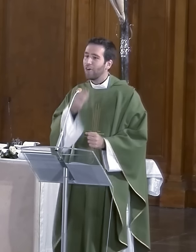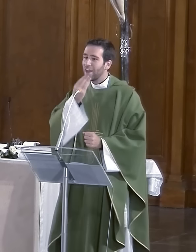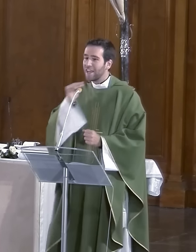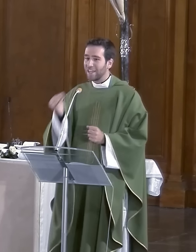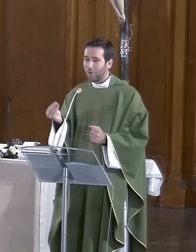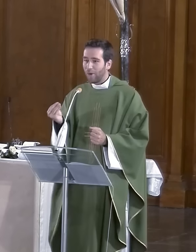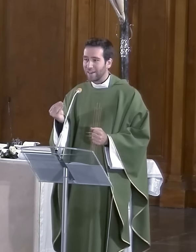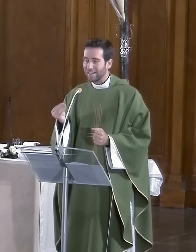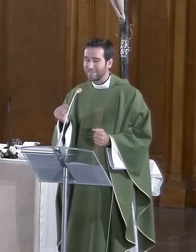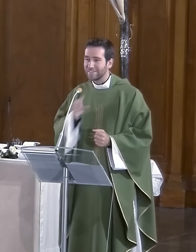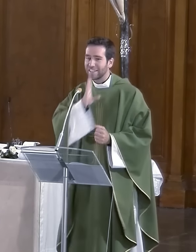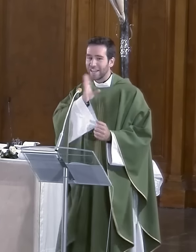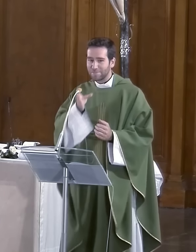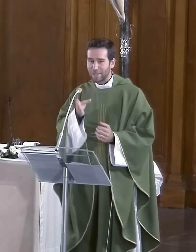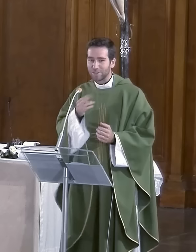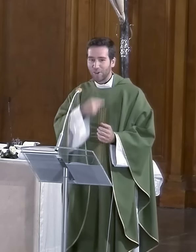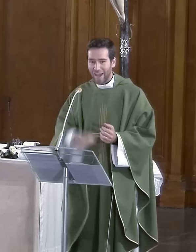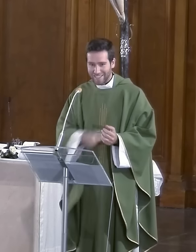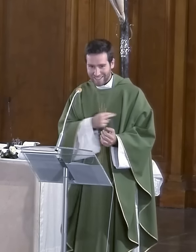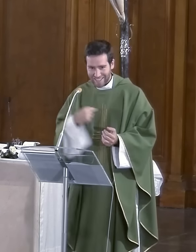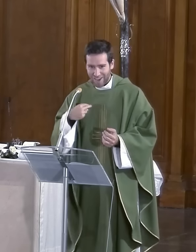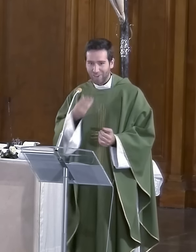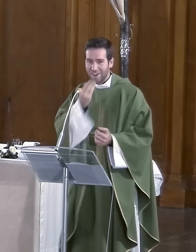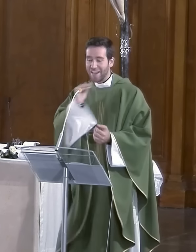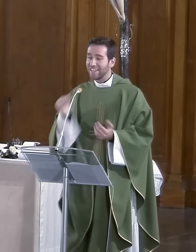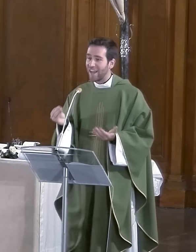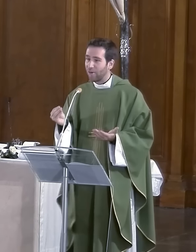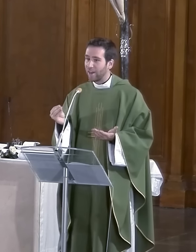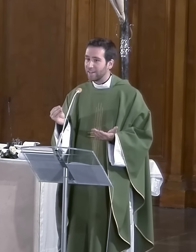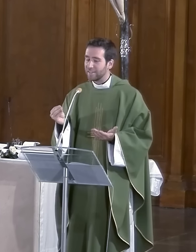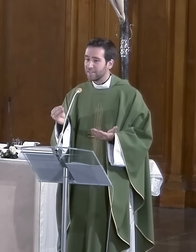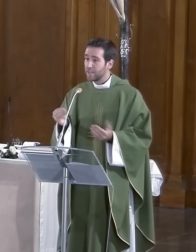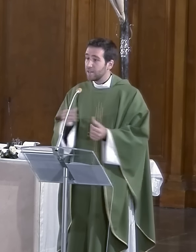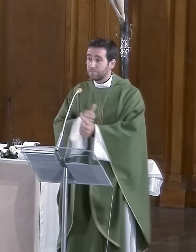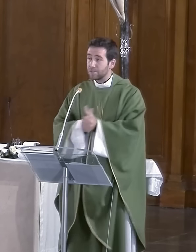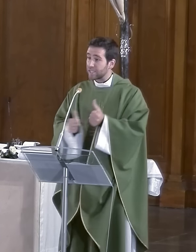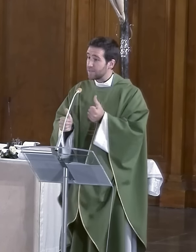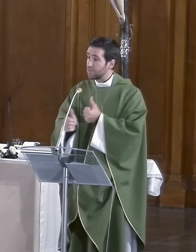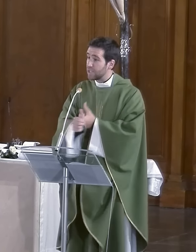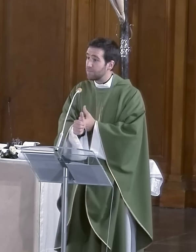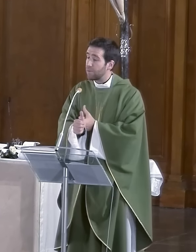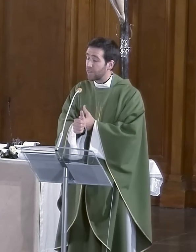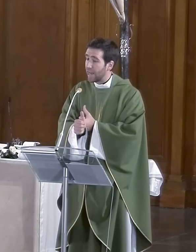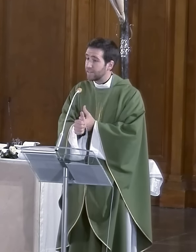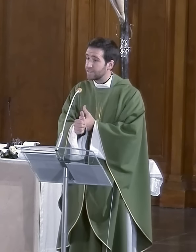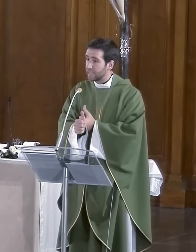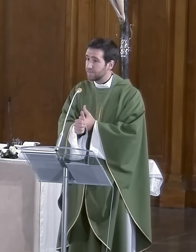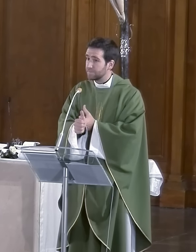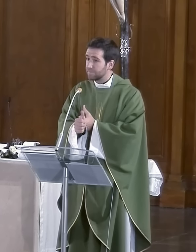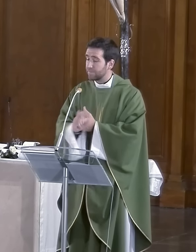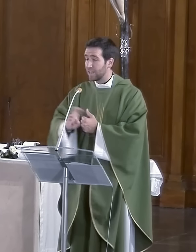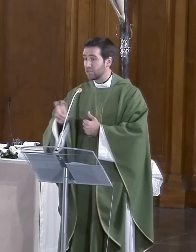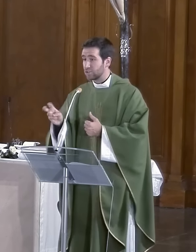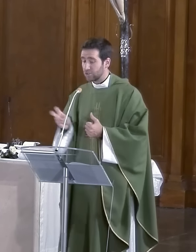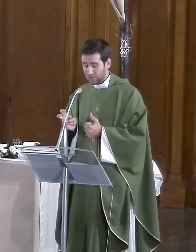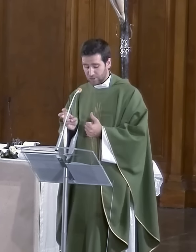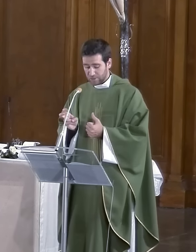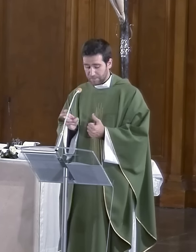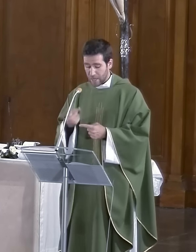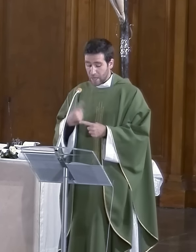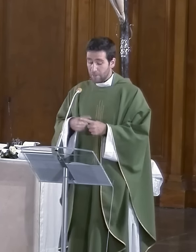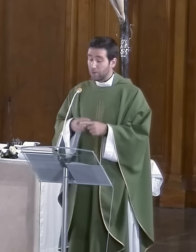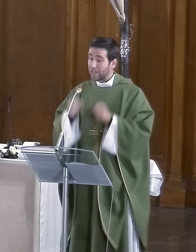a Santiago y Juan? ¿Qué les pasó a Santiago y a Juan? Pues que se pusieron por delante de los